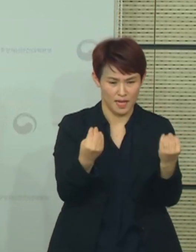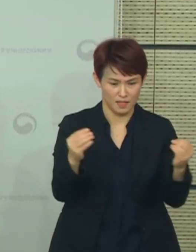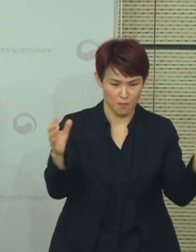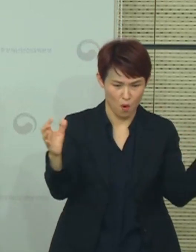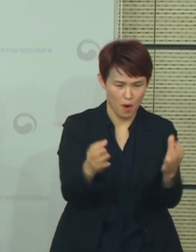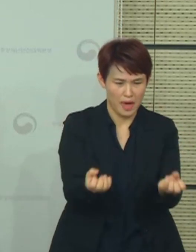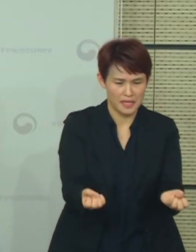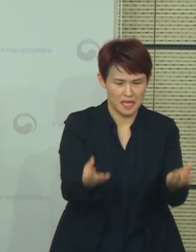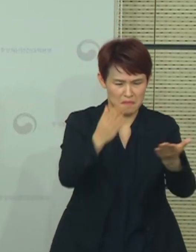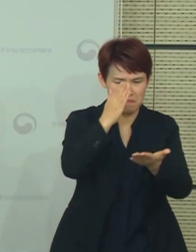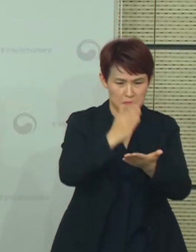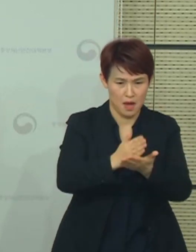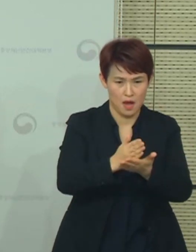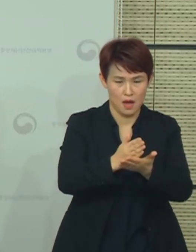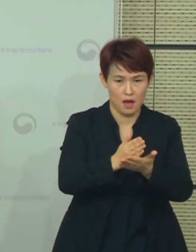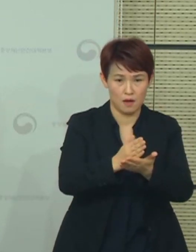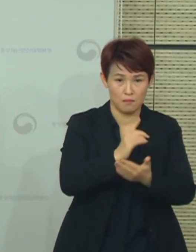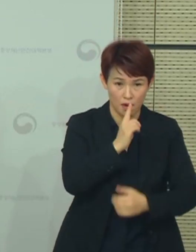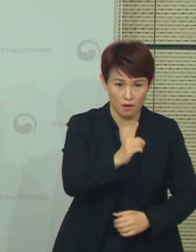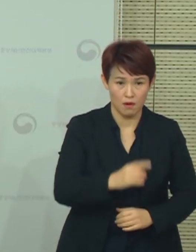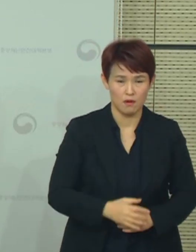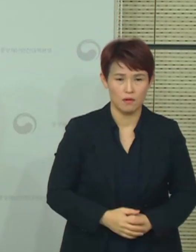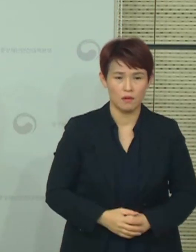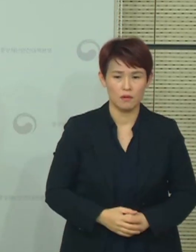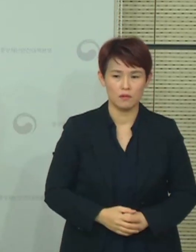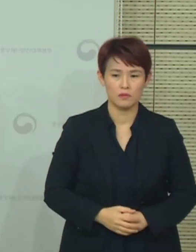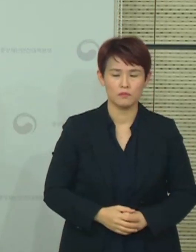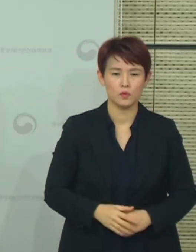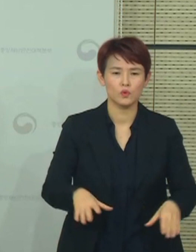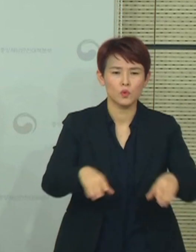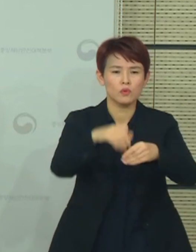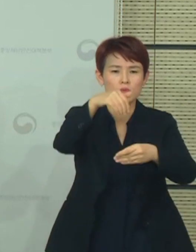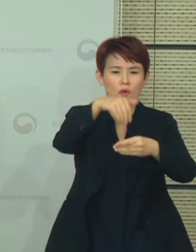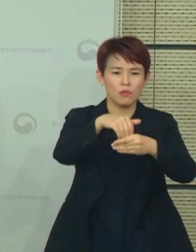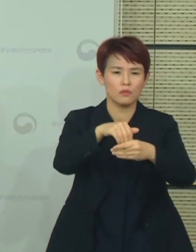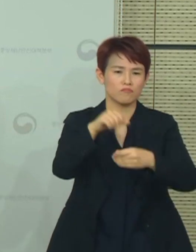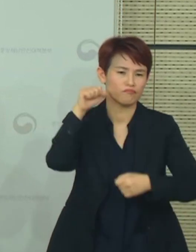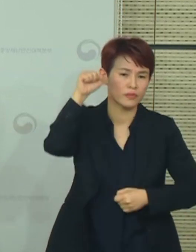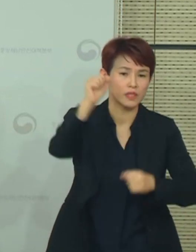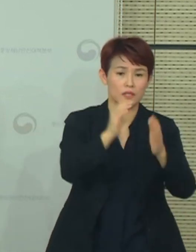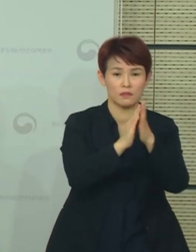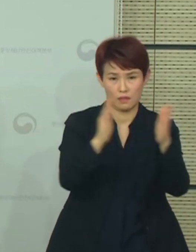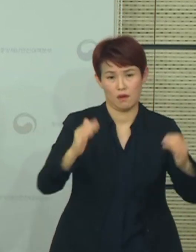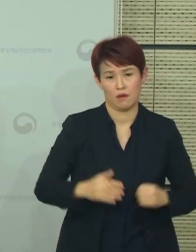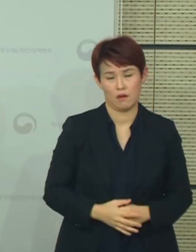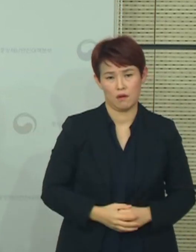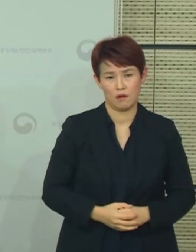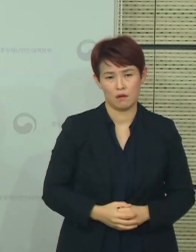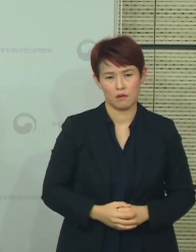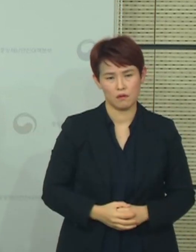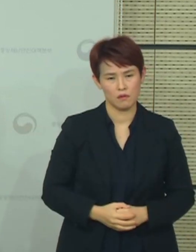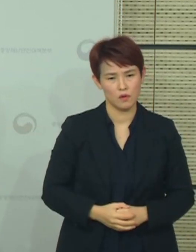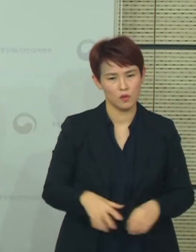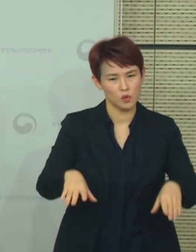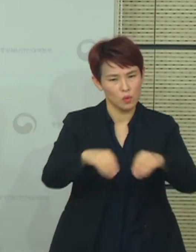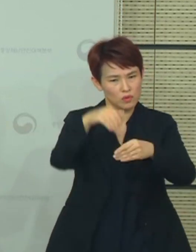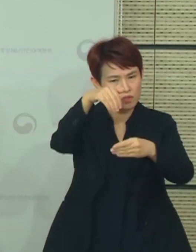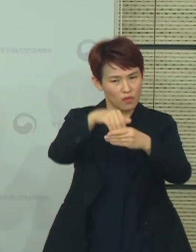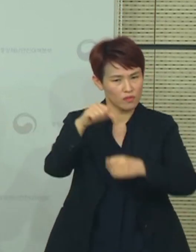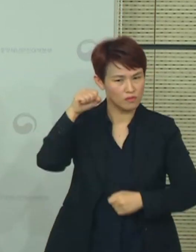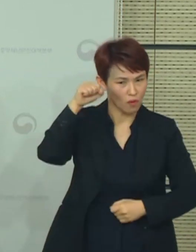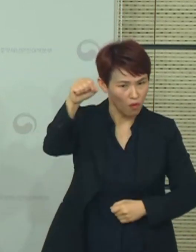행사를 자제할 것을 권고했는데 이제 좀 있으면 총선 선거운동이 시작되잖아요. 그 이분들한테도 똑같이 적용되는 건지